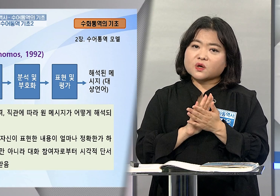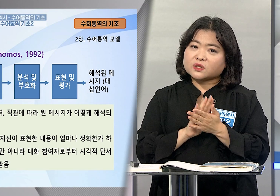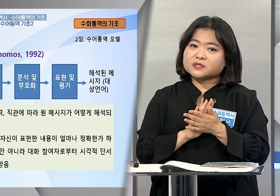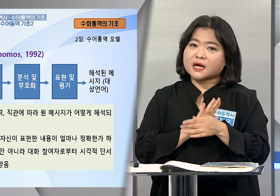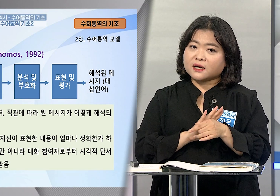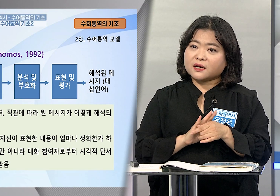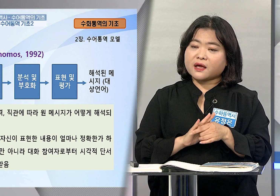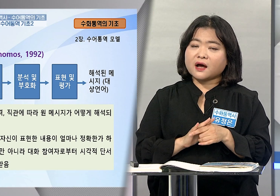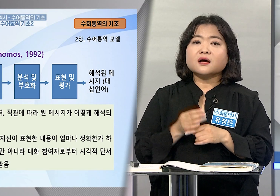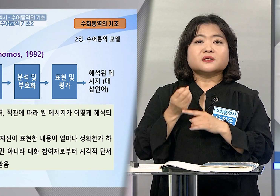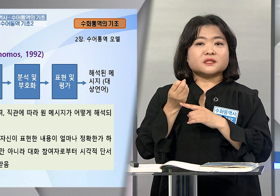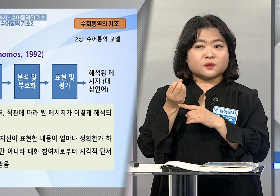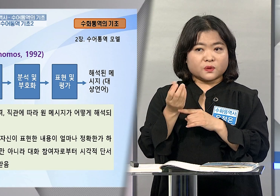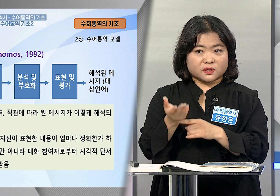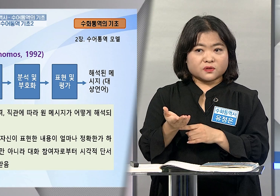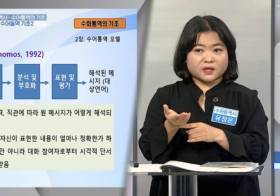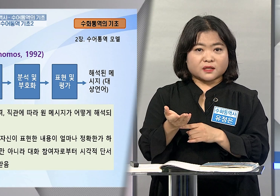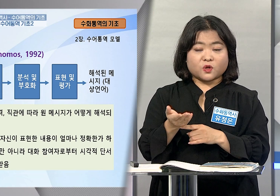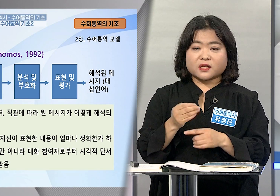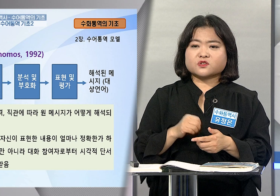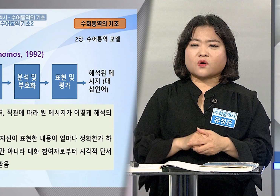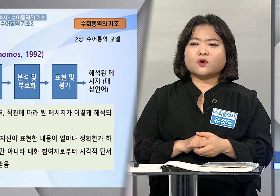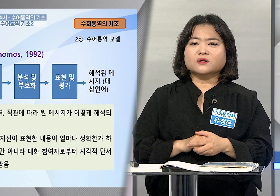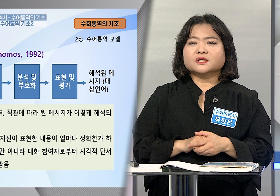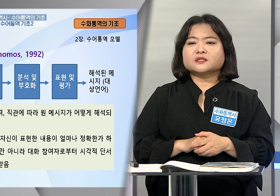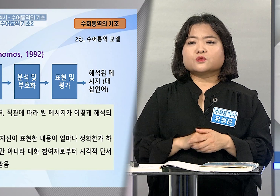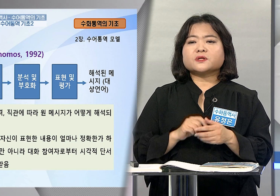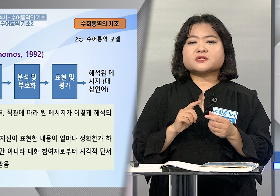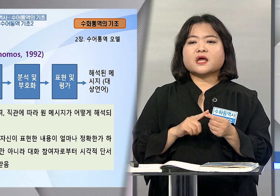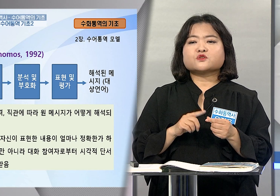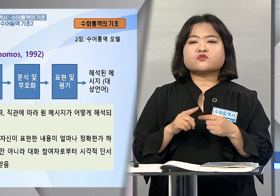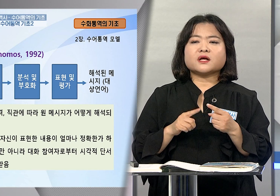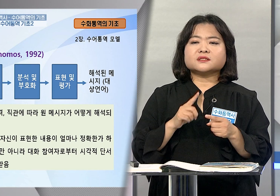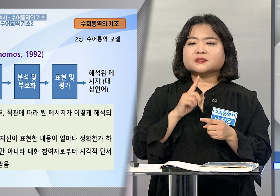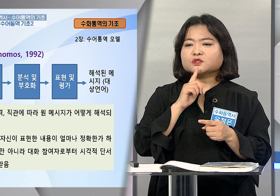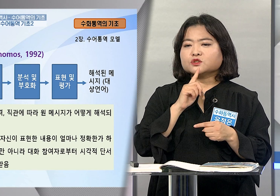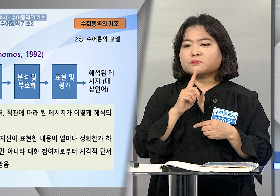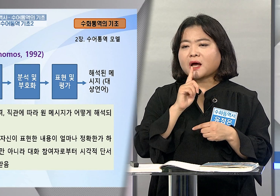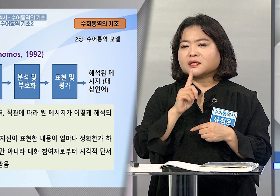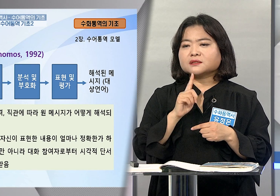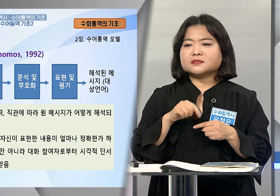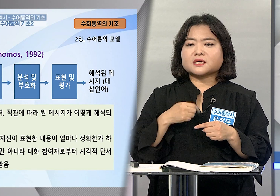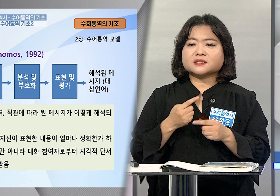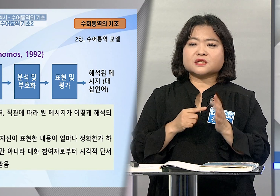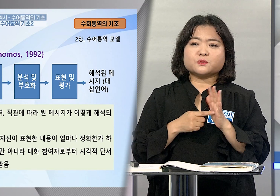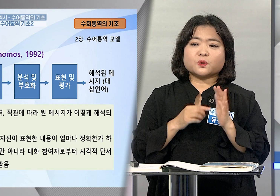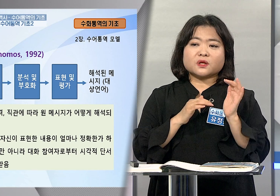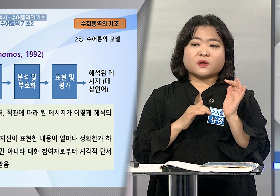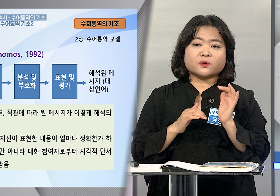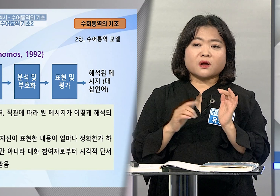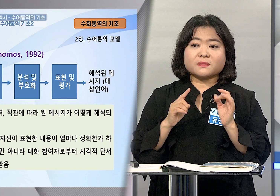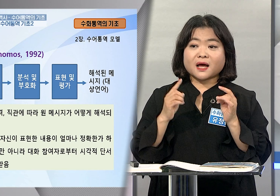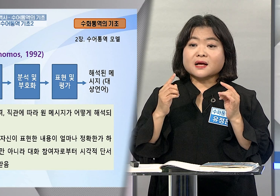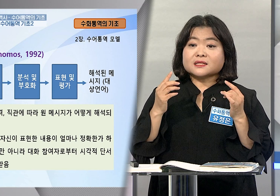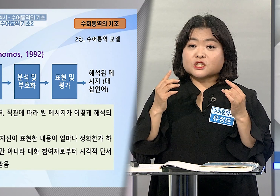해석을 잘 해야 제대로 된 전달이 되겠죠. 두 번째, 수화든 말이든 자신이 표현한 내용이 얼마나